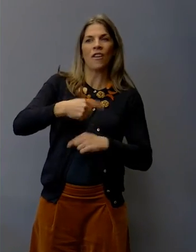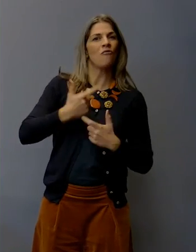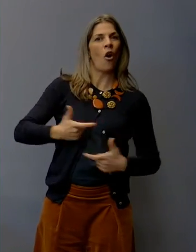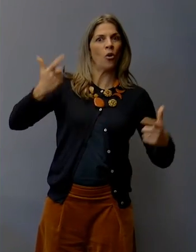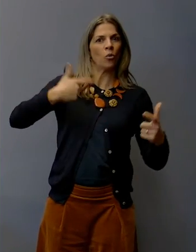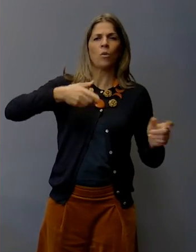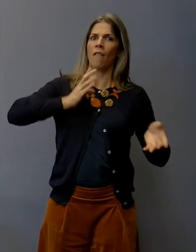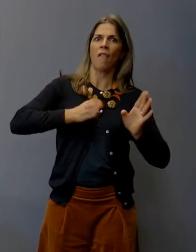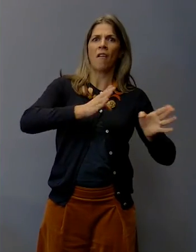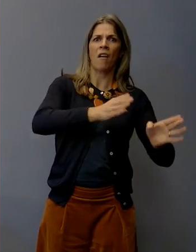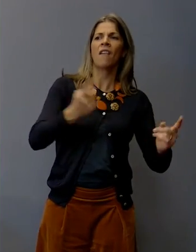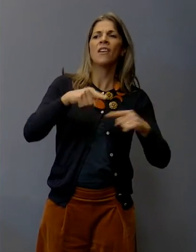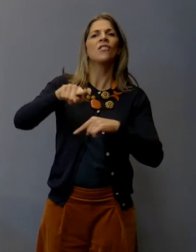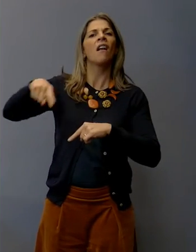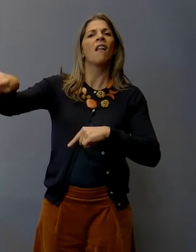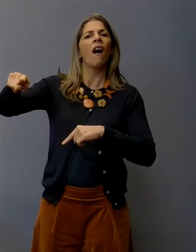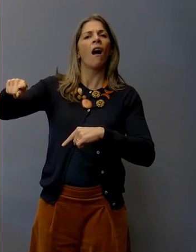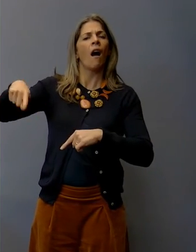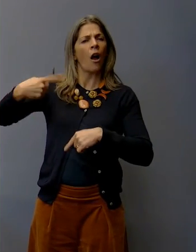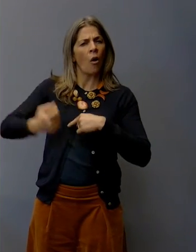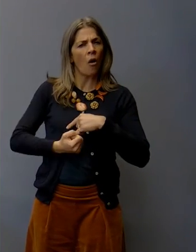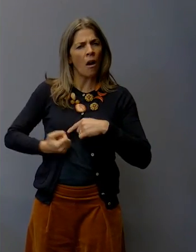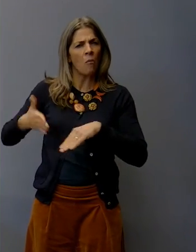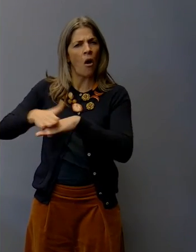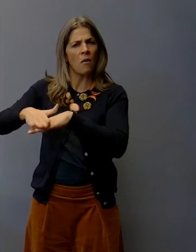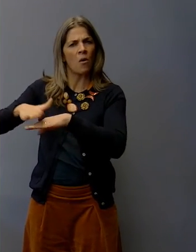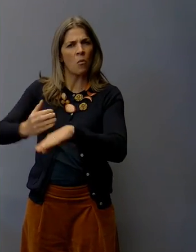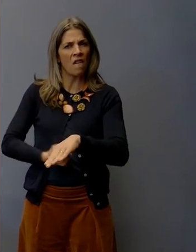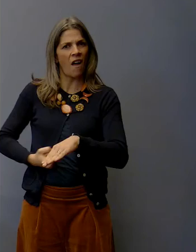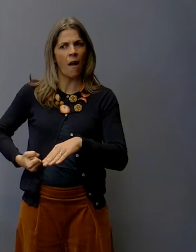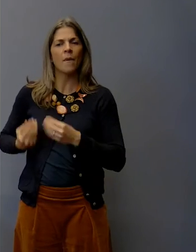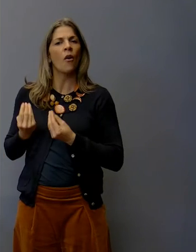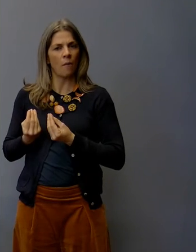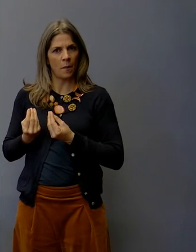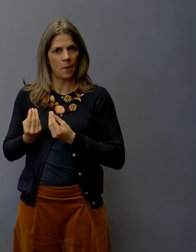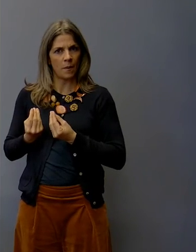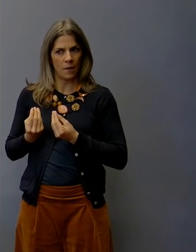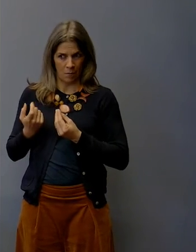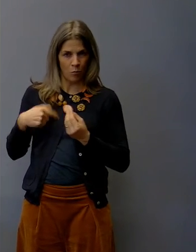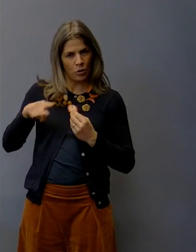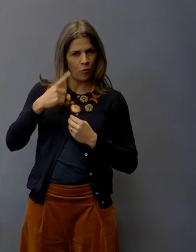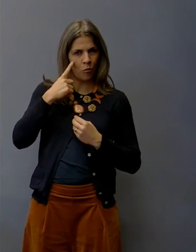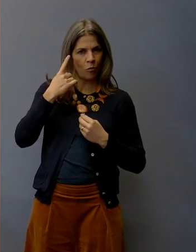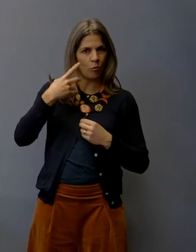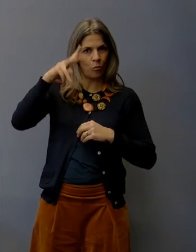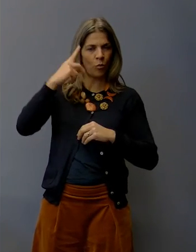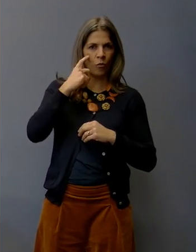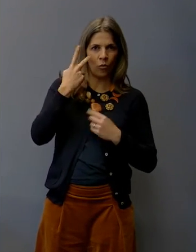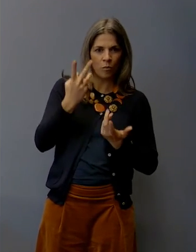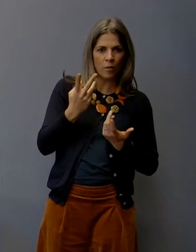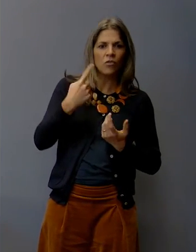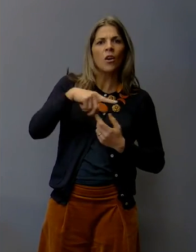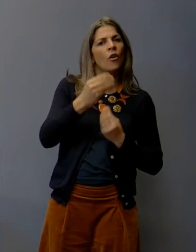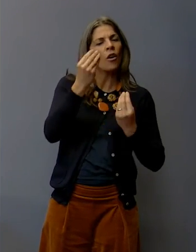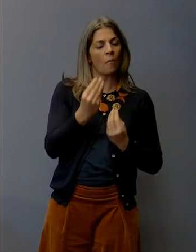continuare a morire di fame funzionerà così veramente io capisco che genera una città voi siete un ente pubblico ma l'ente pubblico